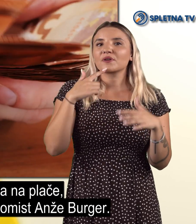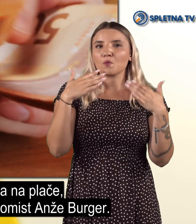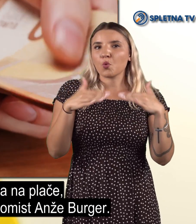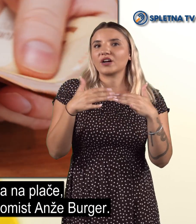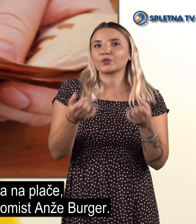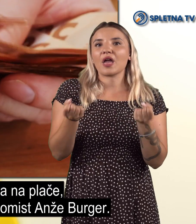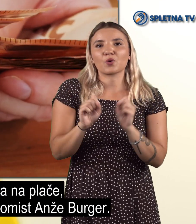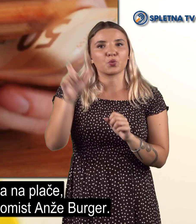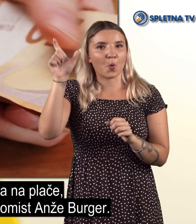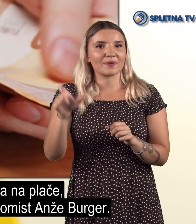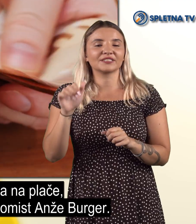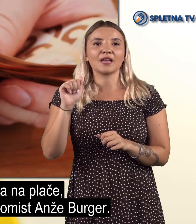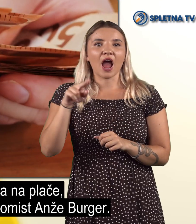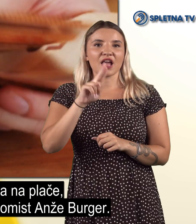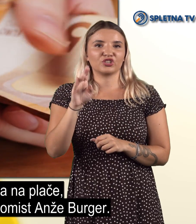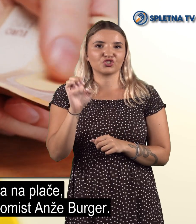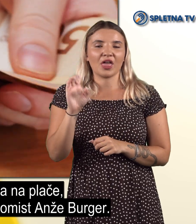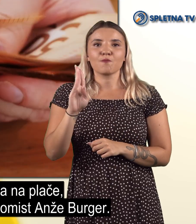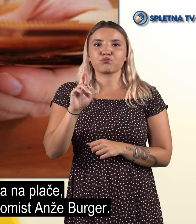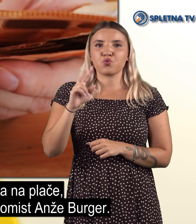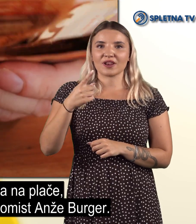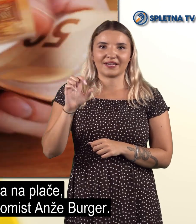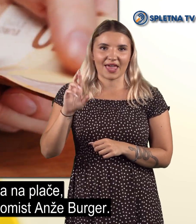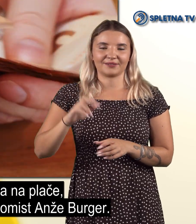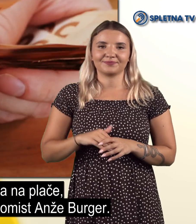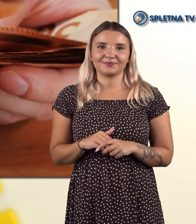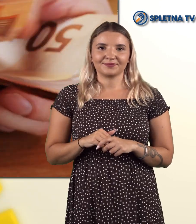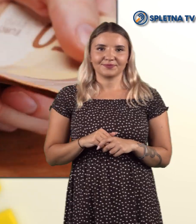pojasnil ekonomist Anže Burger.